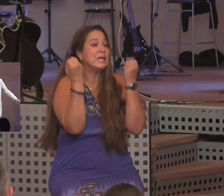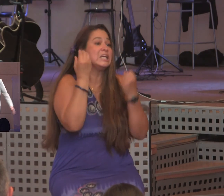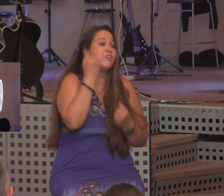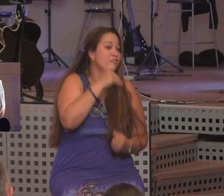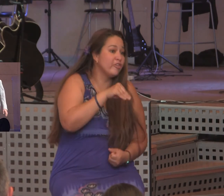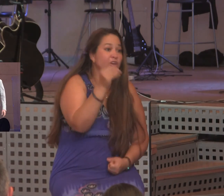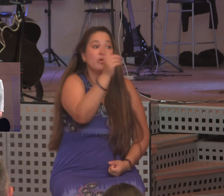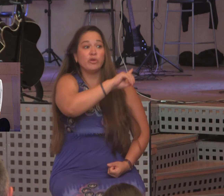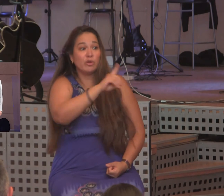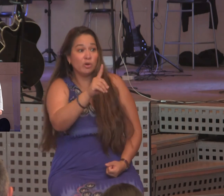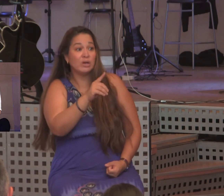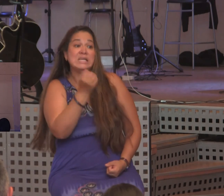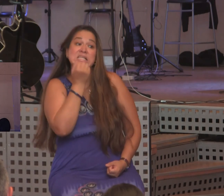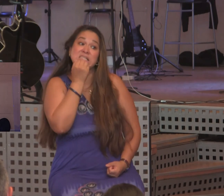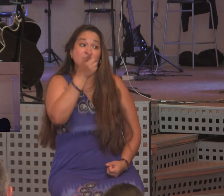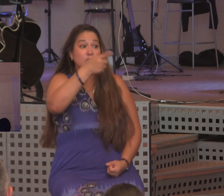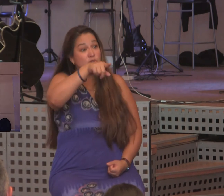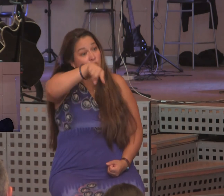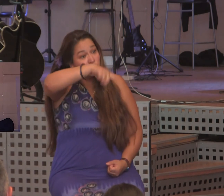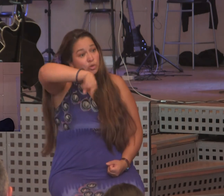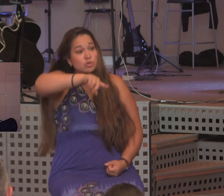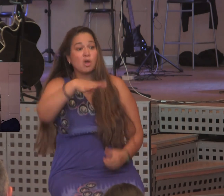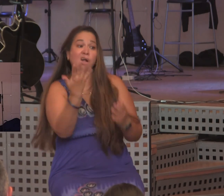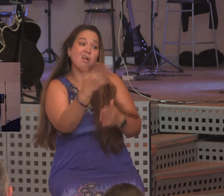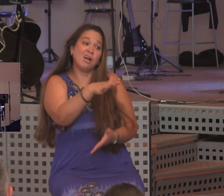¿De qué les está hablando?